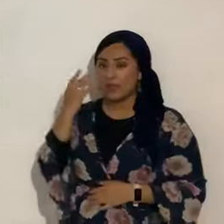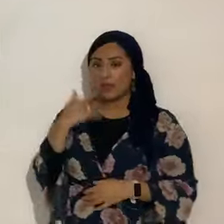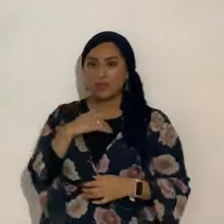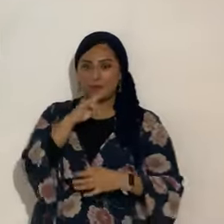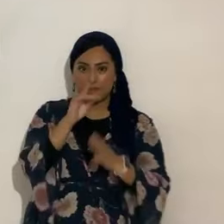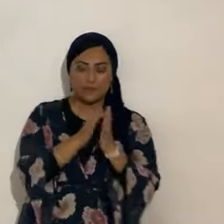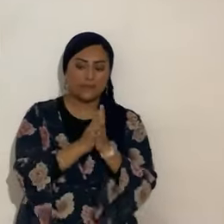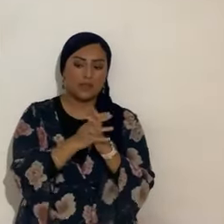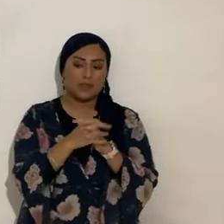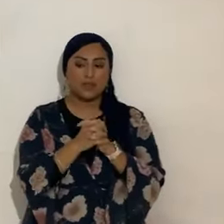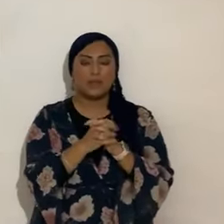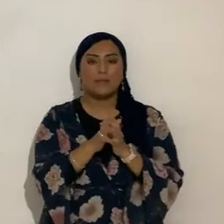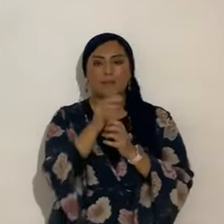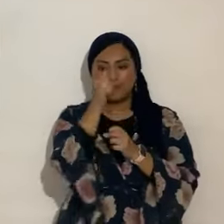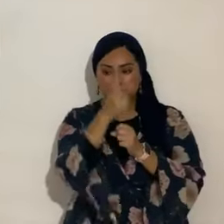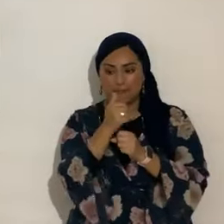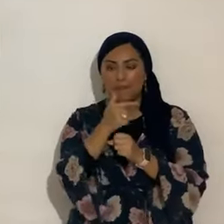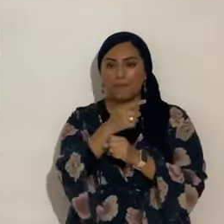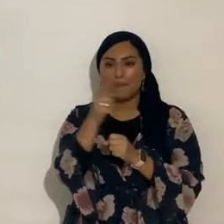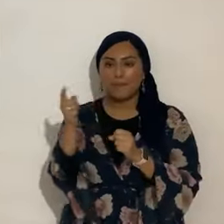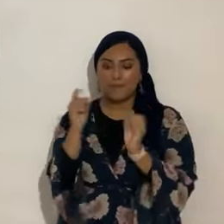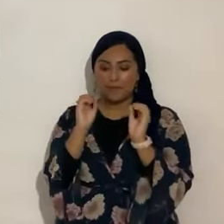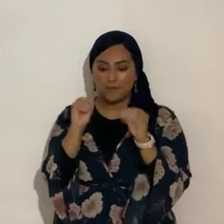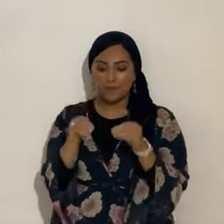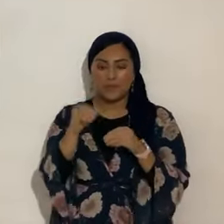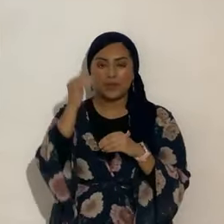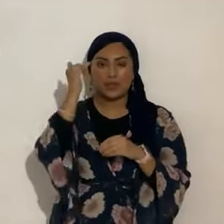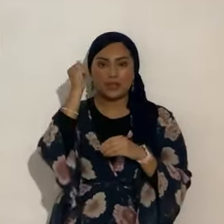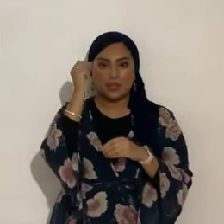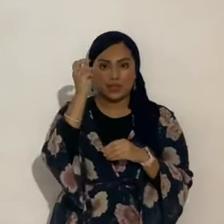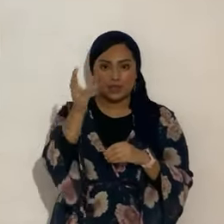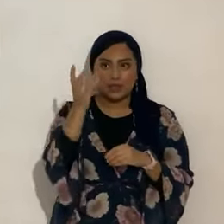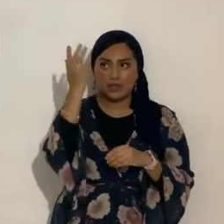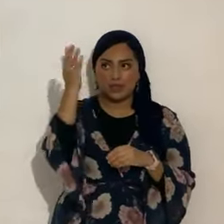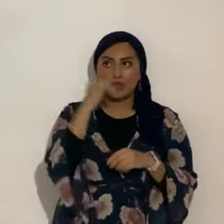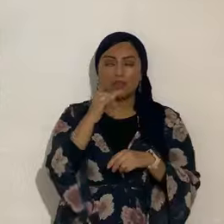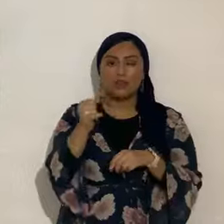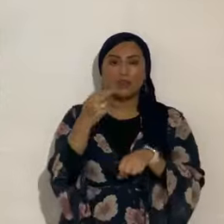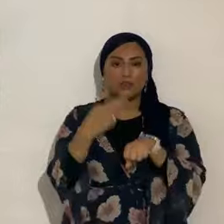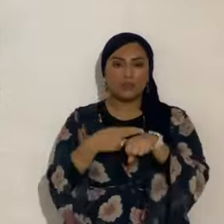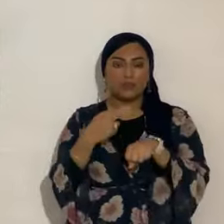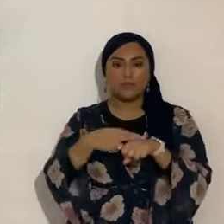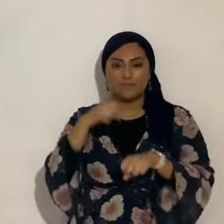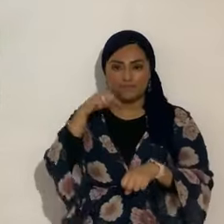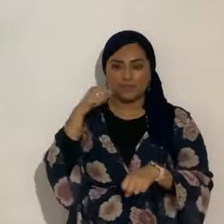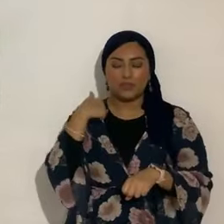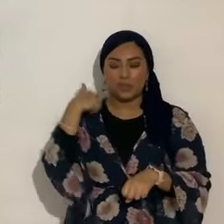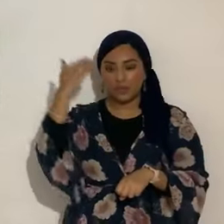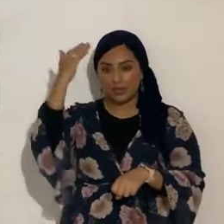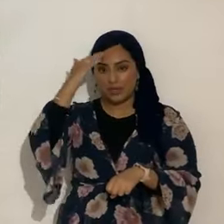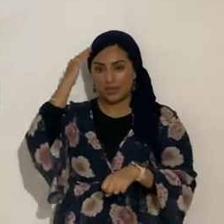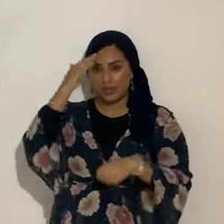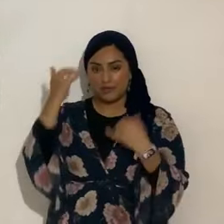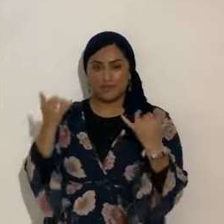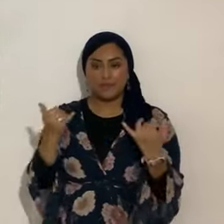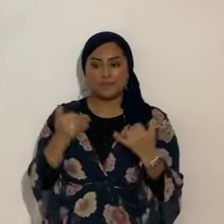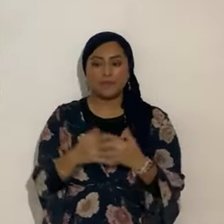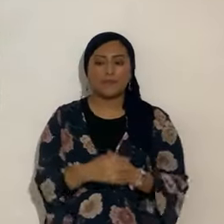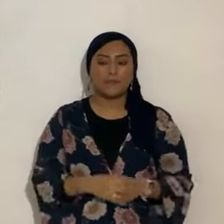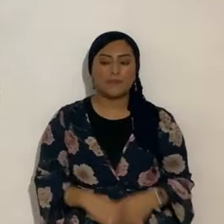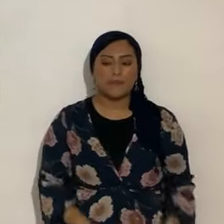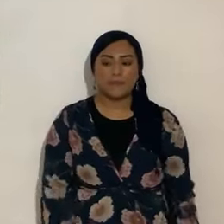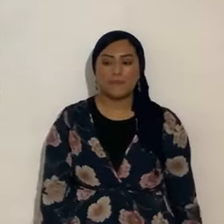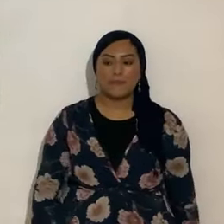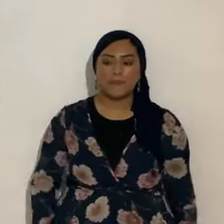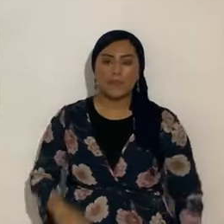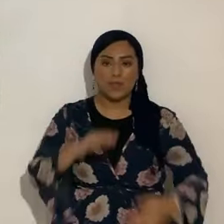pedí que, hermanos, que pusieran ahí Yahshua. Él es la roca, sí. Ya lo sabemos ahora, ¿verdad?